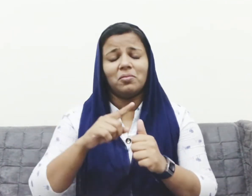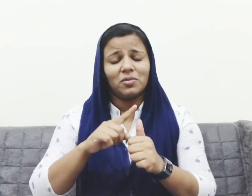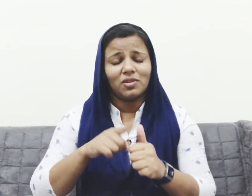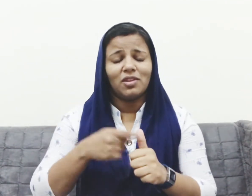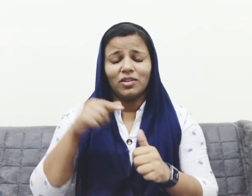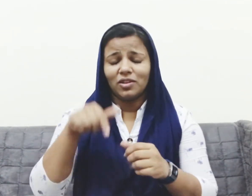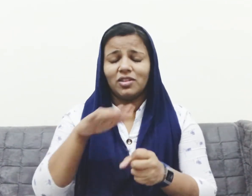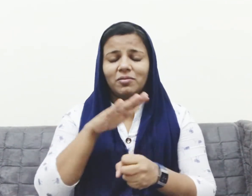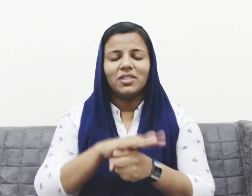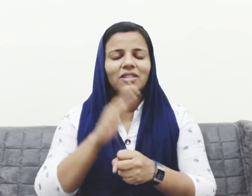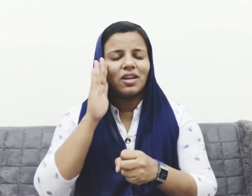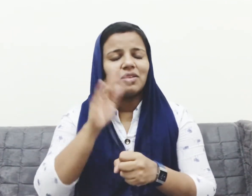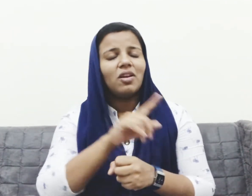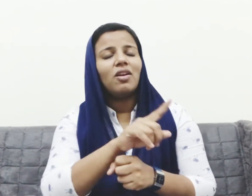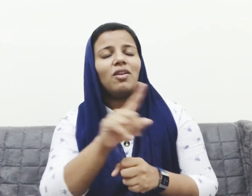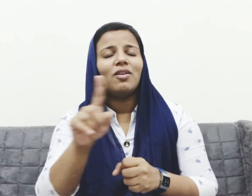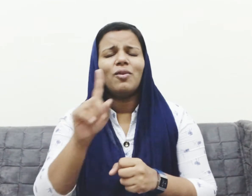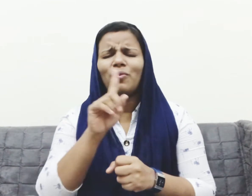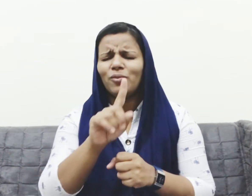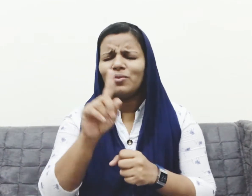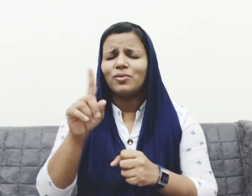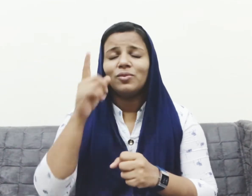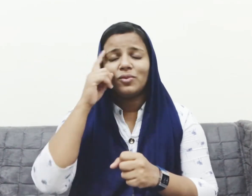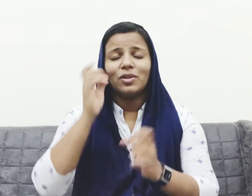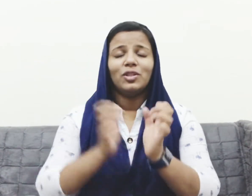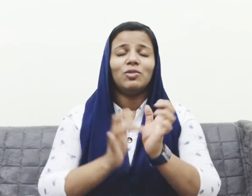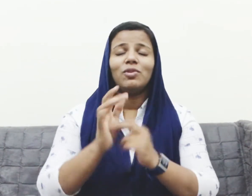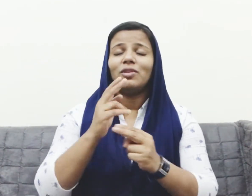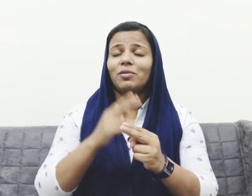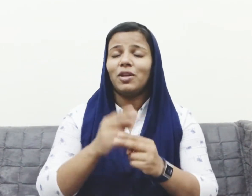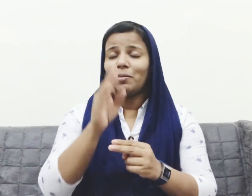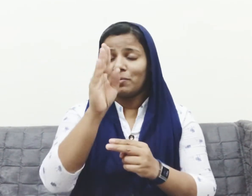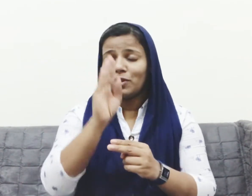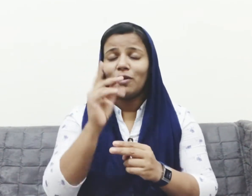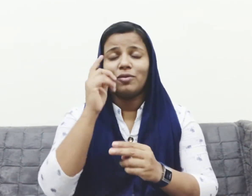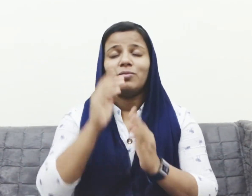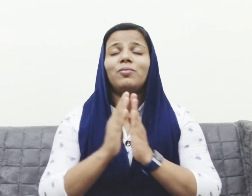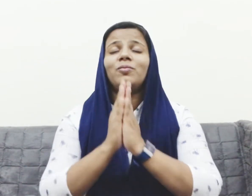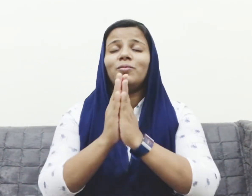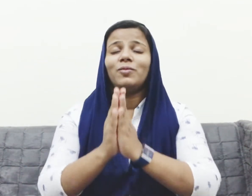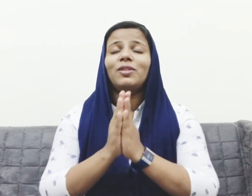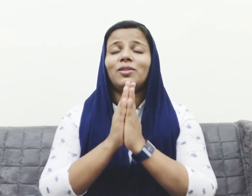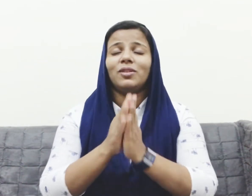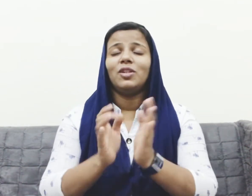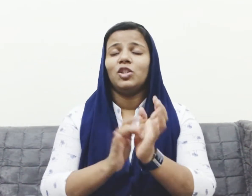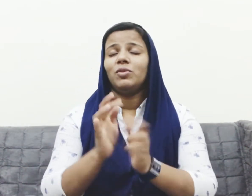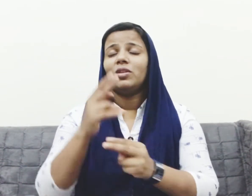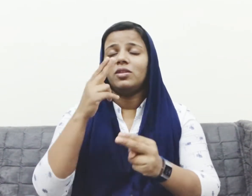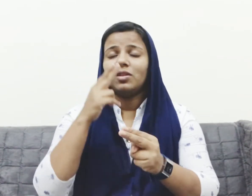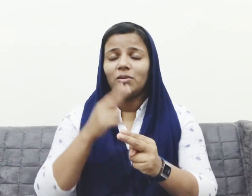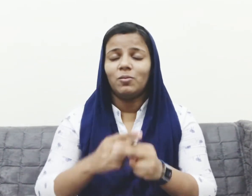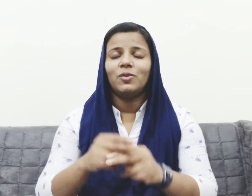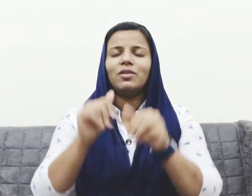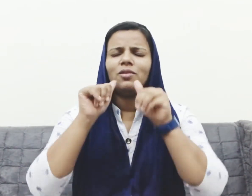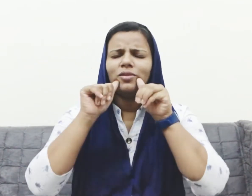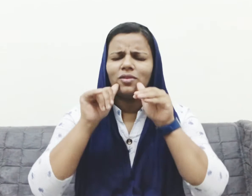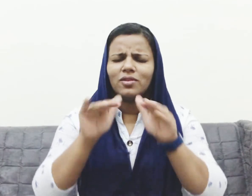ഈ പ്രഭാതത്തിൽ ഈ ശബ്ദം കേൾക്കുന്ന ഓരോ മക്കൾക്ക് വേണ്ടി യേശു ക്രിസ്തുവിൻ്റെ നാമത്തിൽ പിതാവിനോട് പ്രാർത്ഥിക്കുന്നു. അപ്പാ, ഞാൻ ഇവരെ യേശു ക്രിസ്തുവിൻ്റെ നാമത്തിൽ